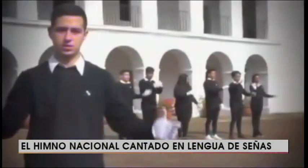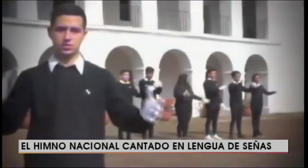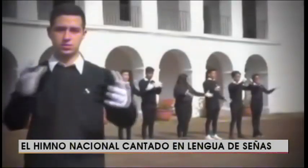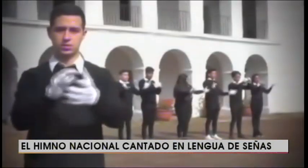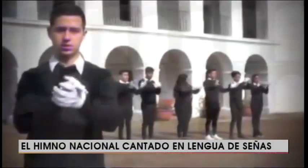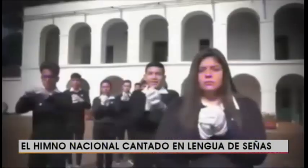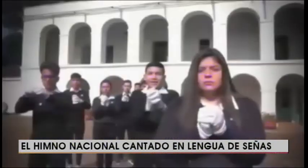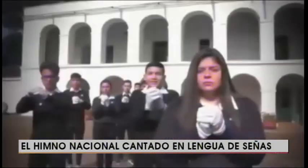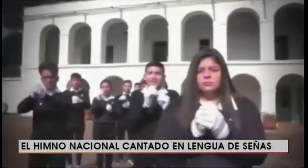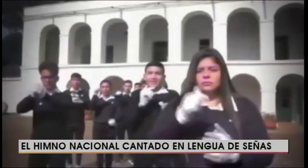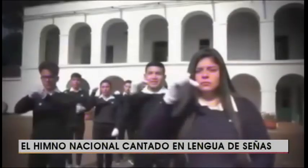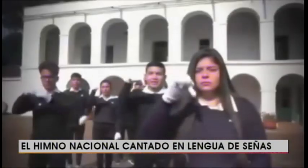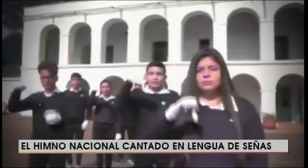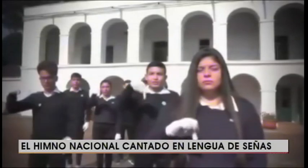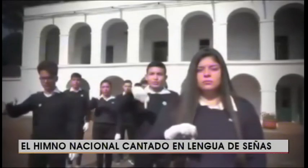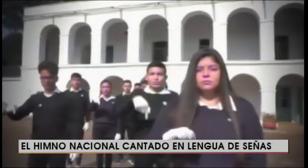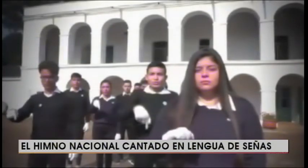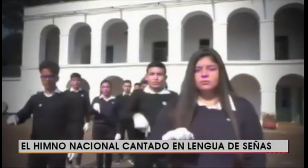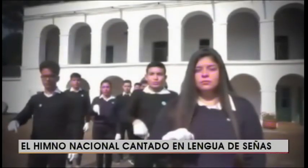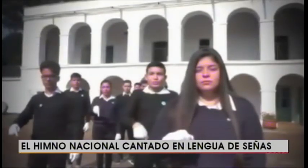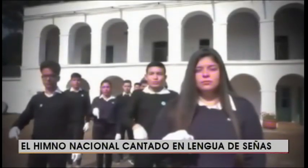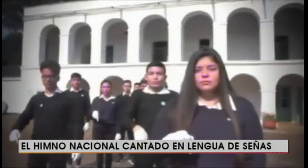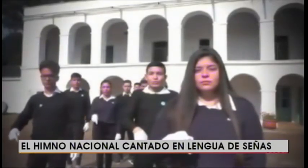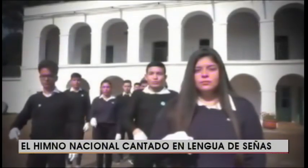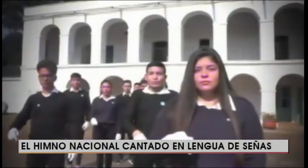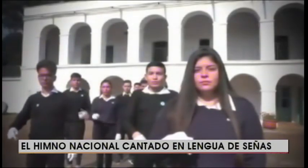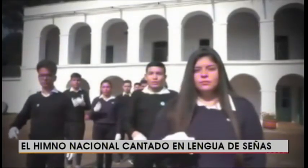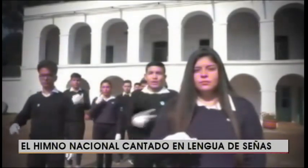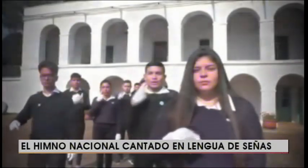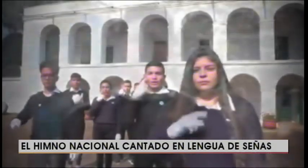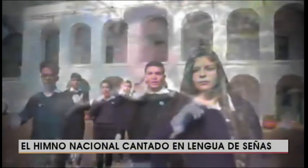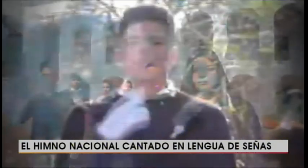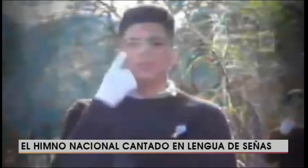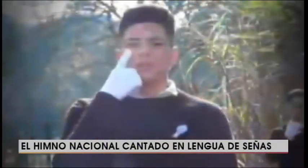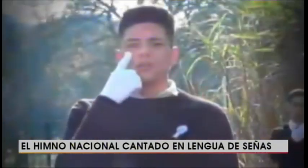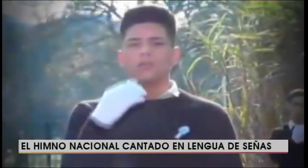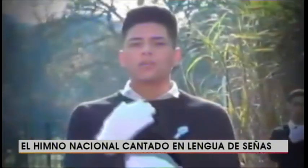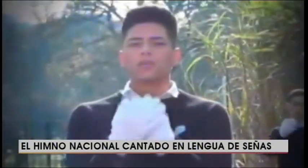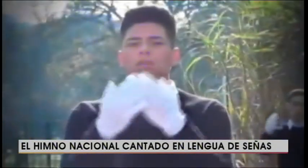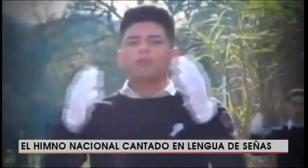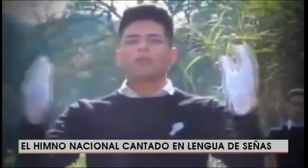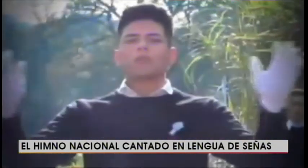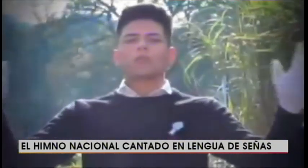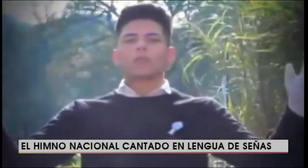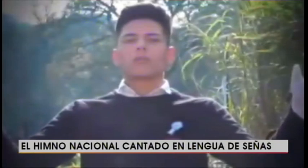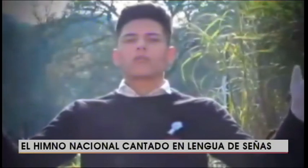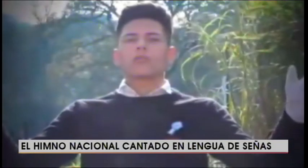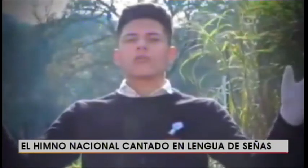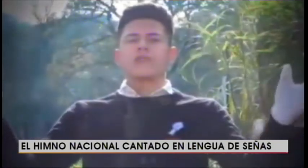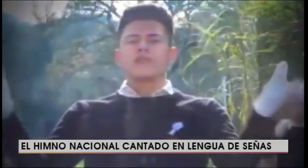unidas del sur Y los libres del